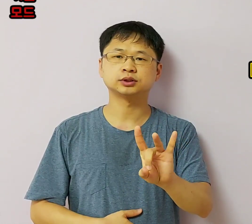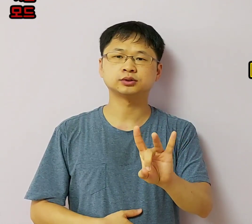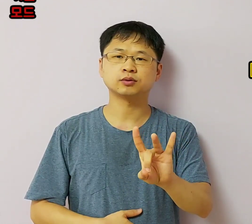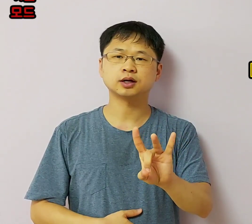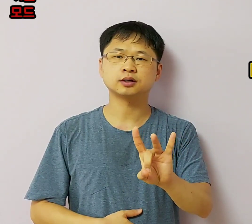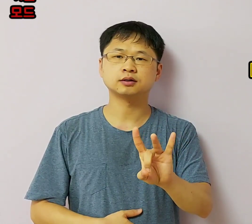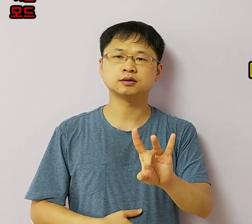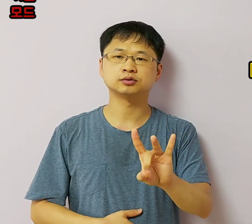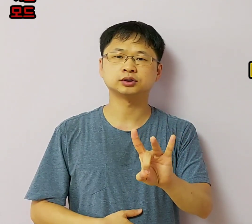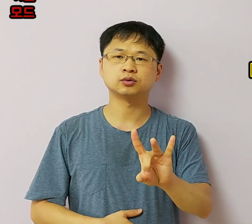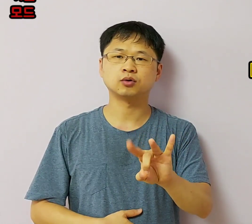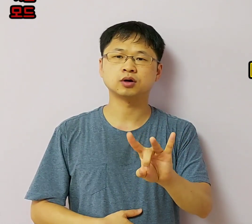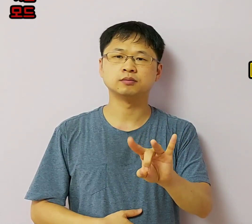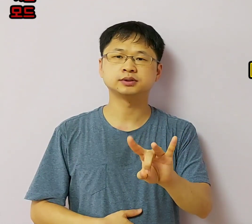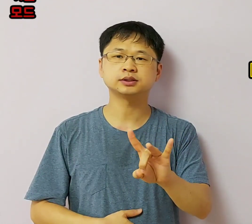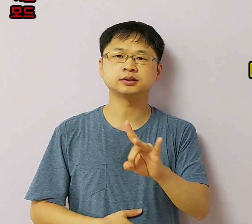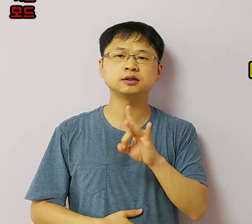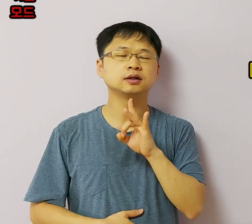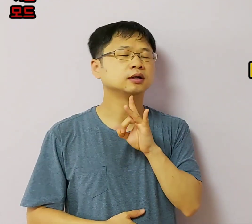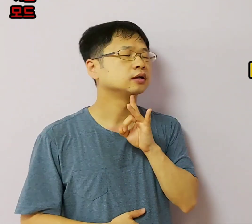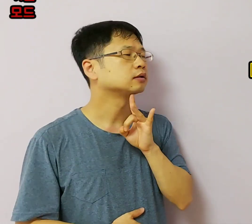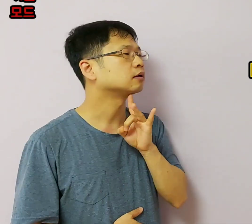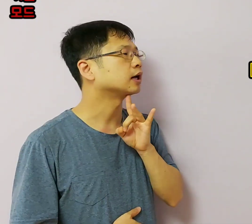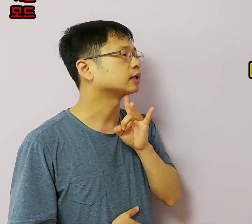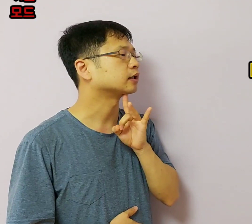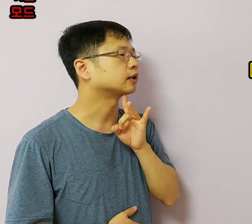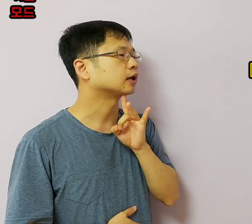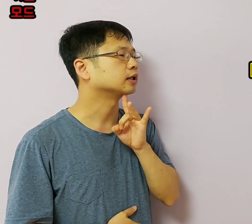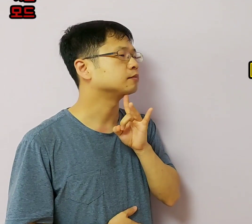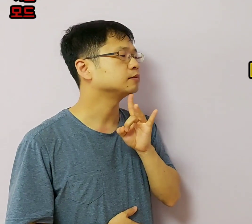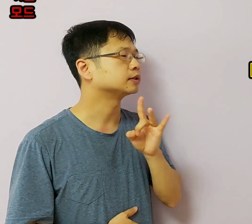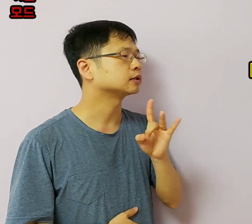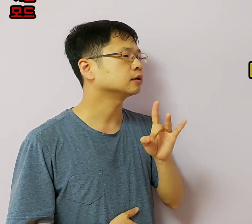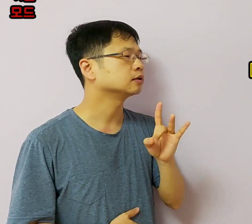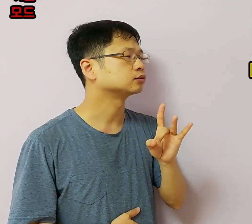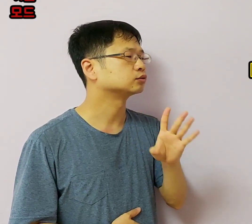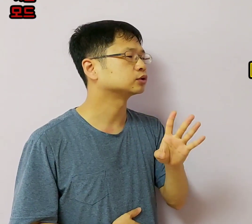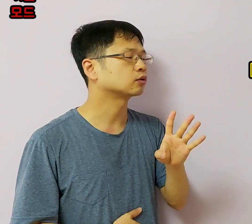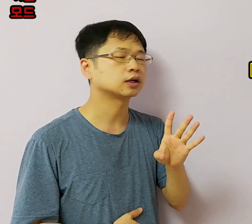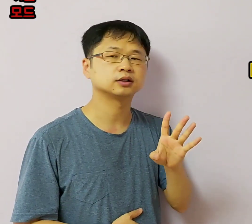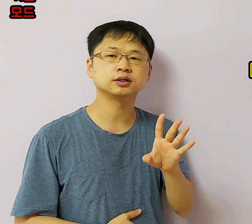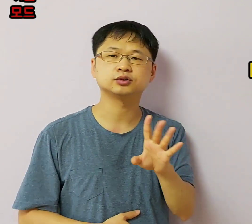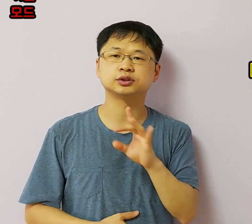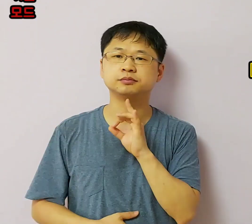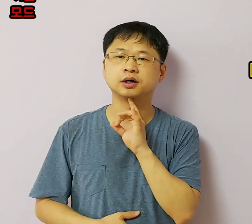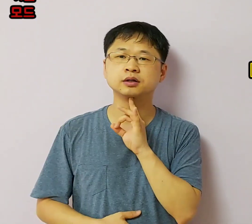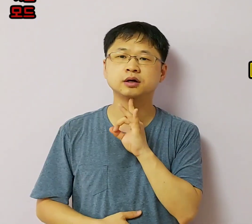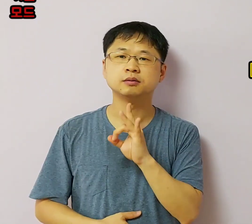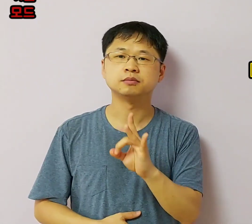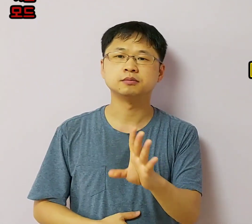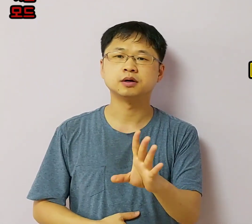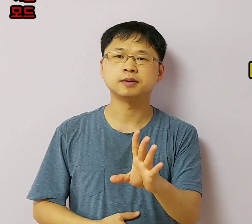중지 손가락을 걸어주시고 검지를 턱 아래 댔다가 내밀면서 중지 손가락을 튕겨주시면